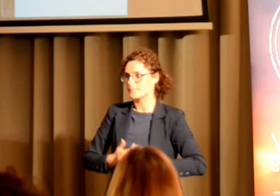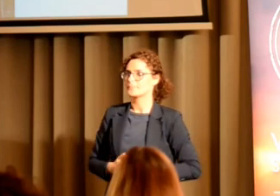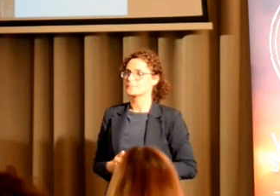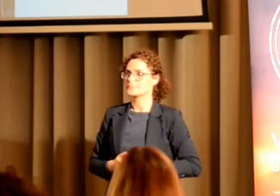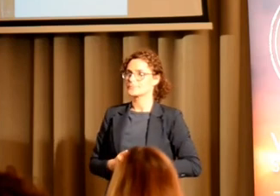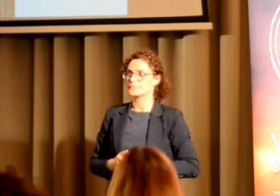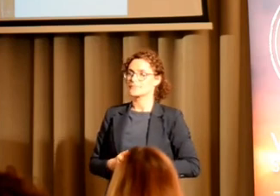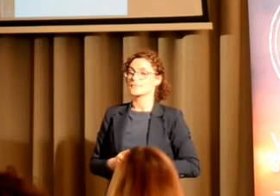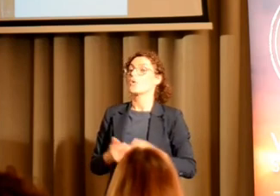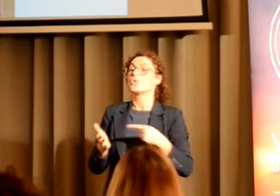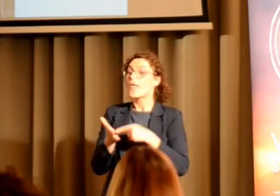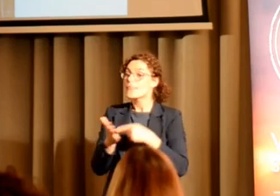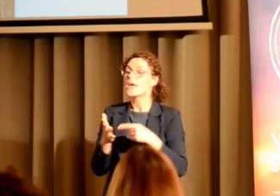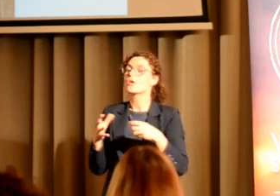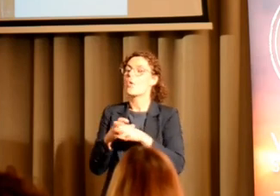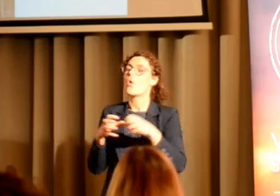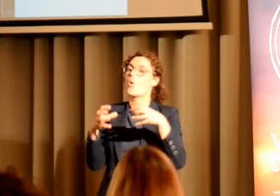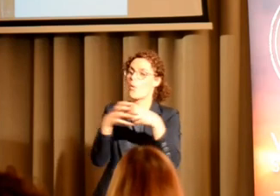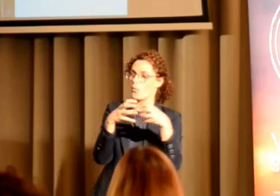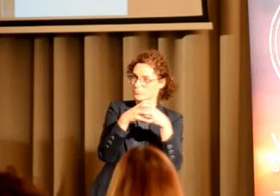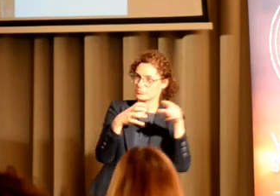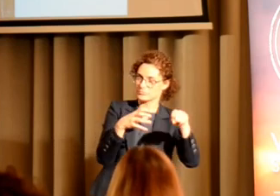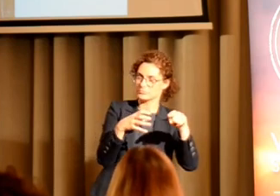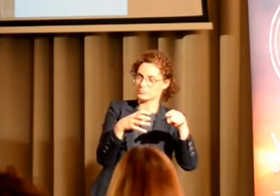I takie wilki pcha zwykle